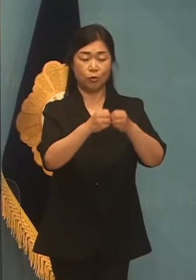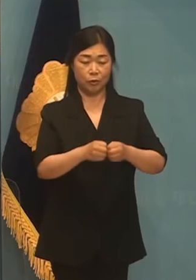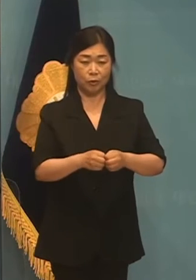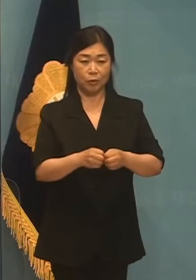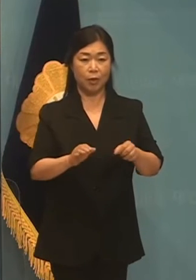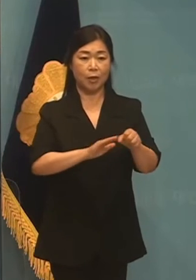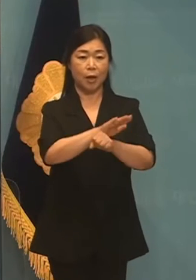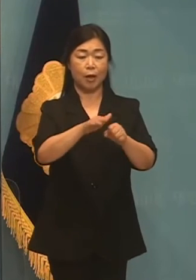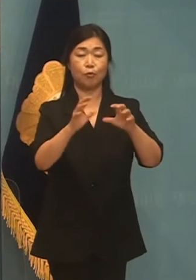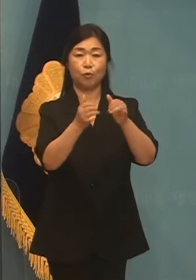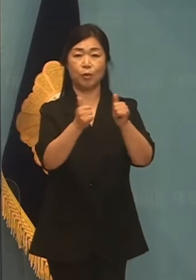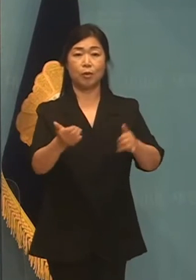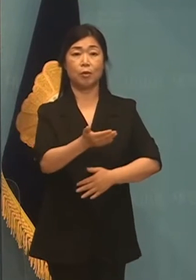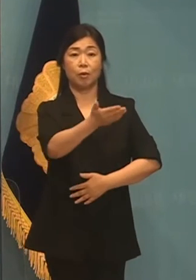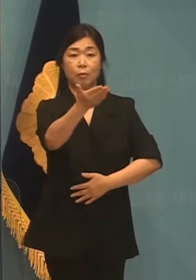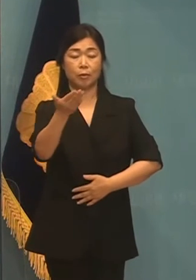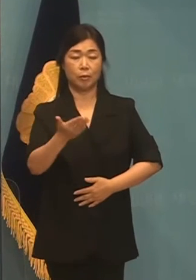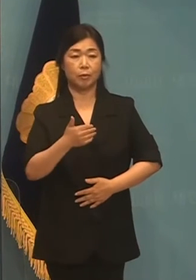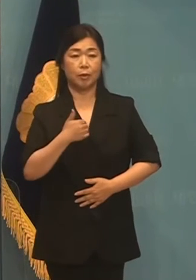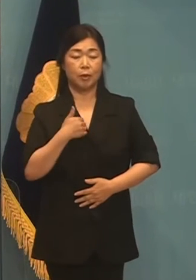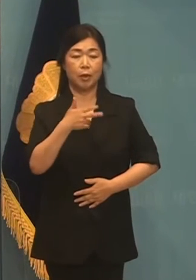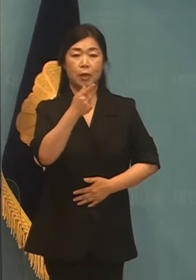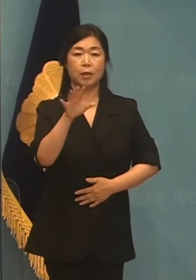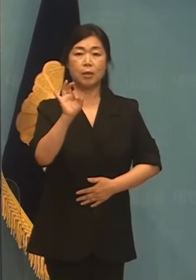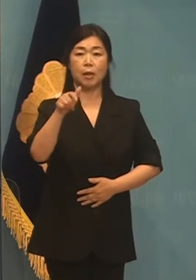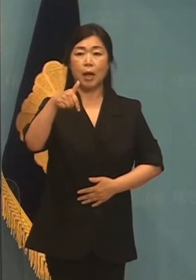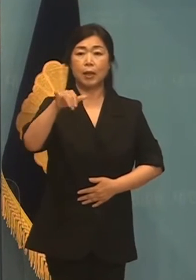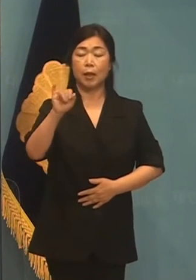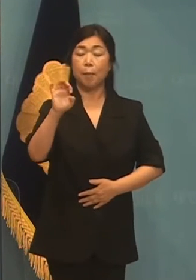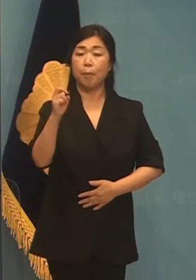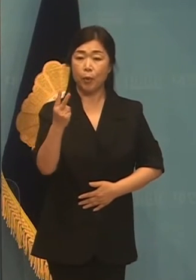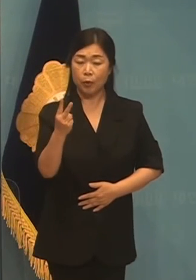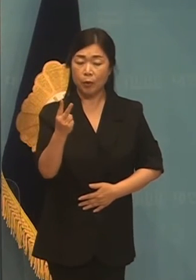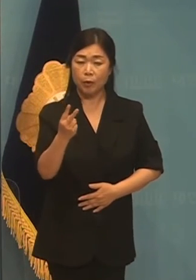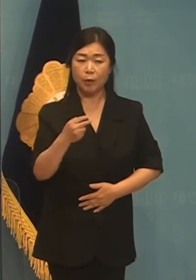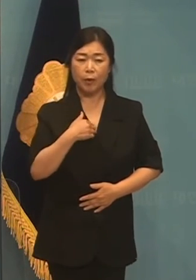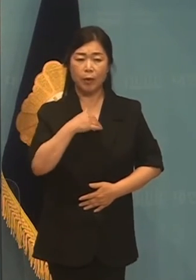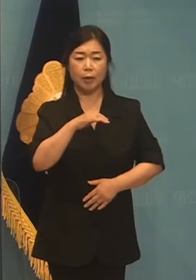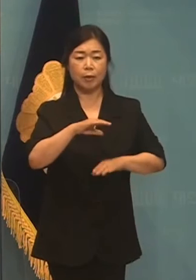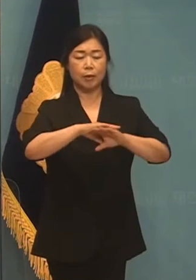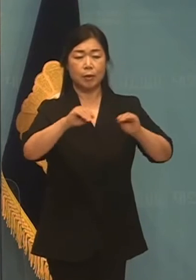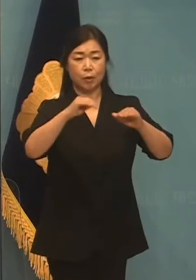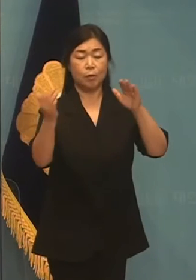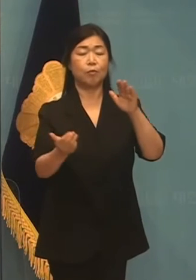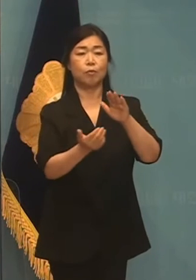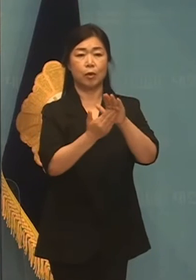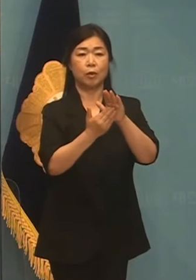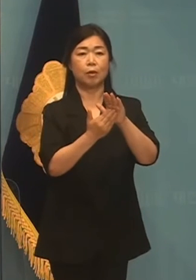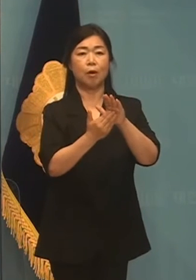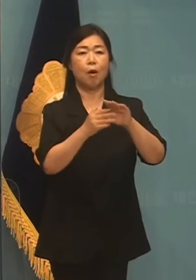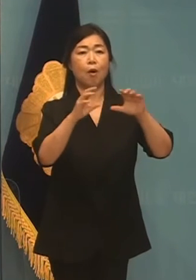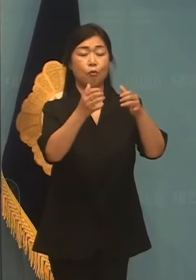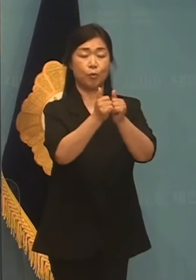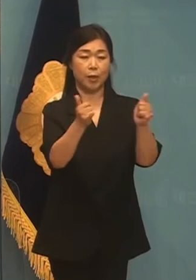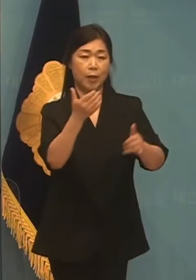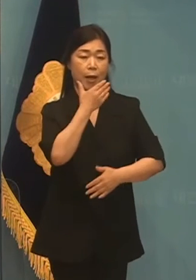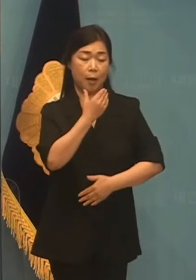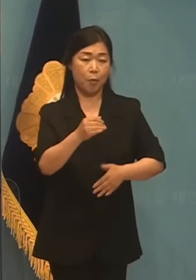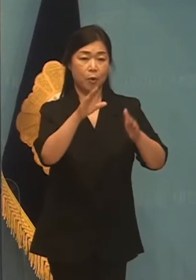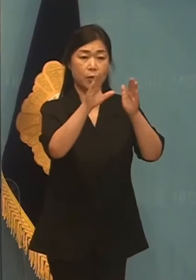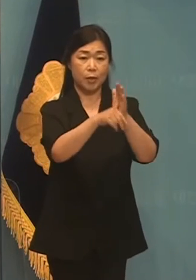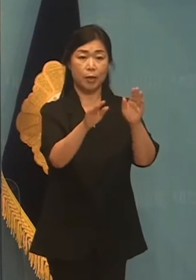여러분, 저 장기표는 자아실현의 국민 행복 시대를 열기 위해